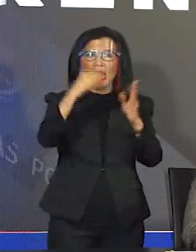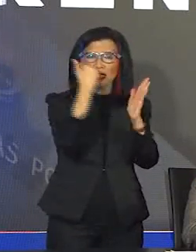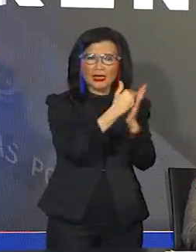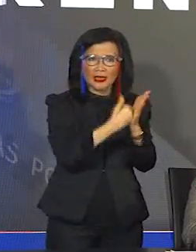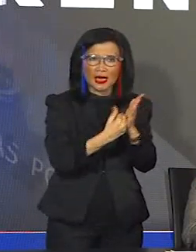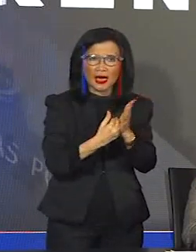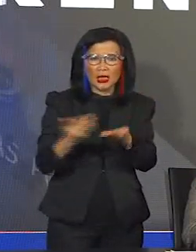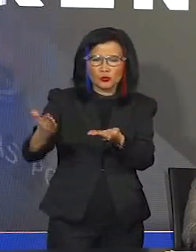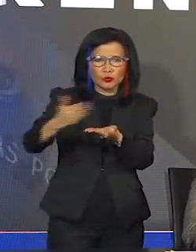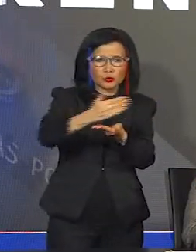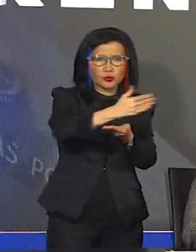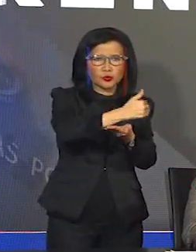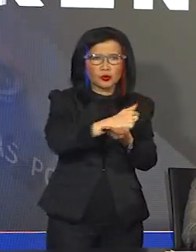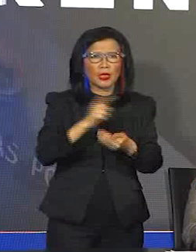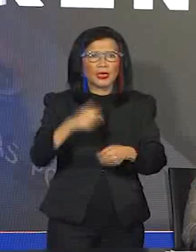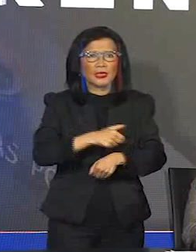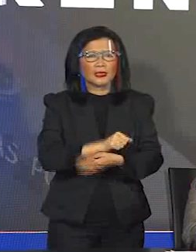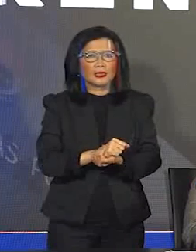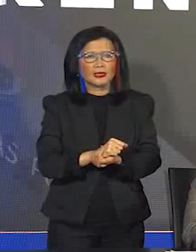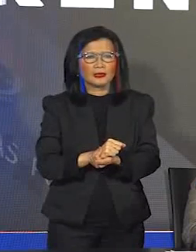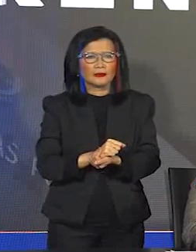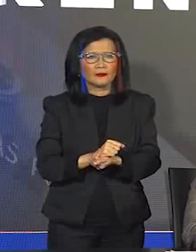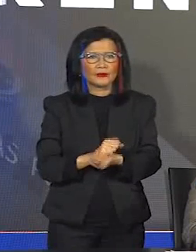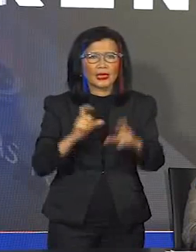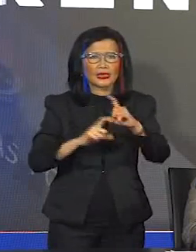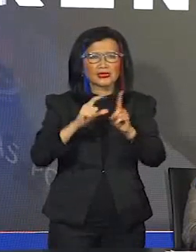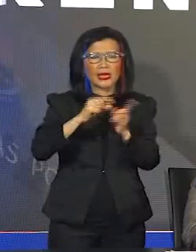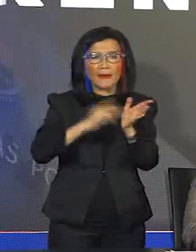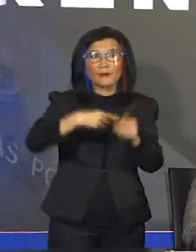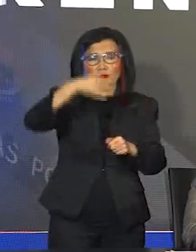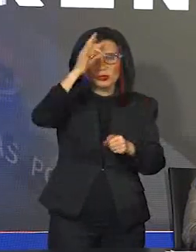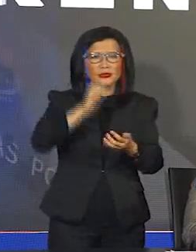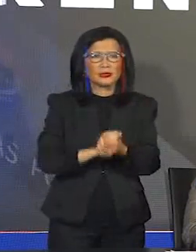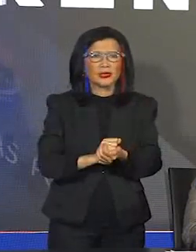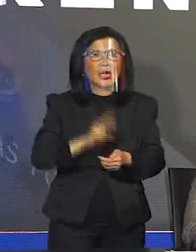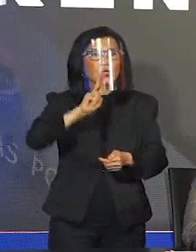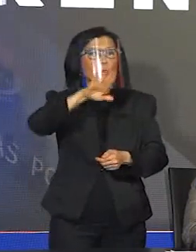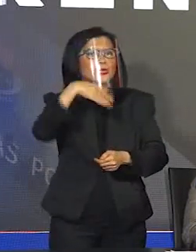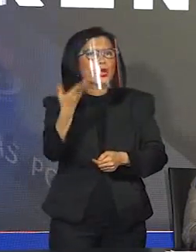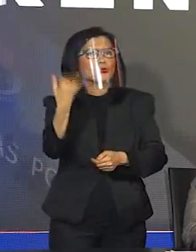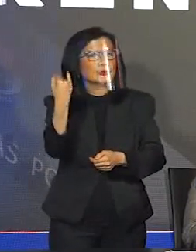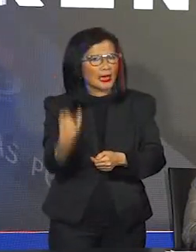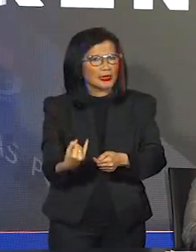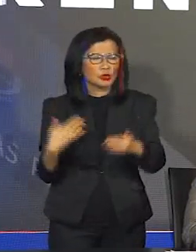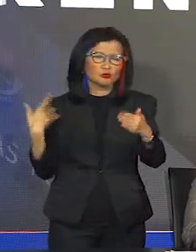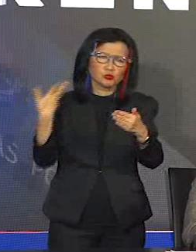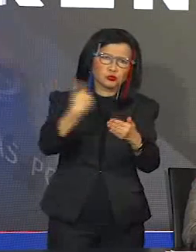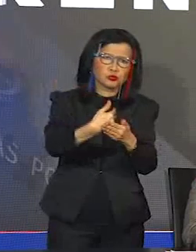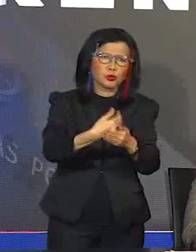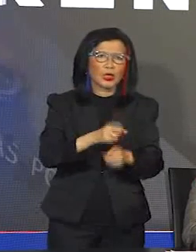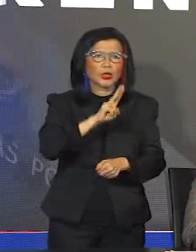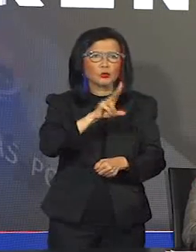yang dihimpun dari staf SDM Polri selama 2 tahun terakhir, ya, mulai